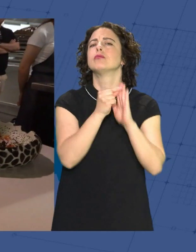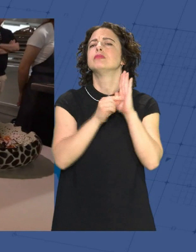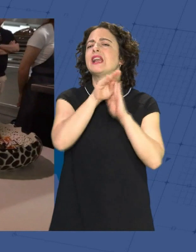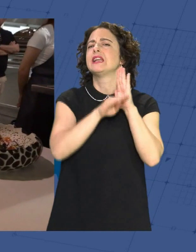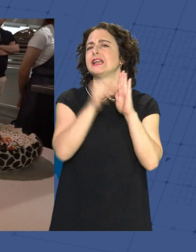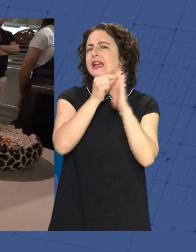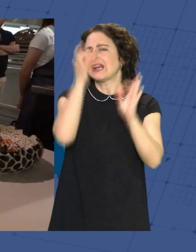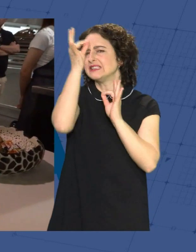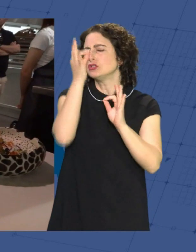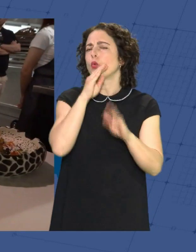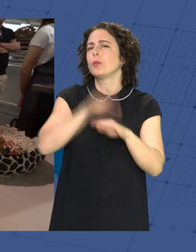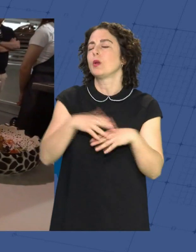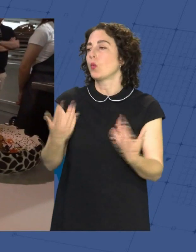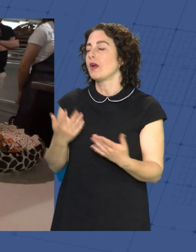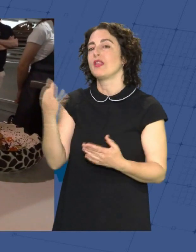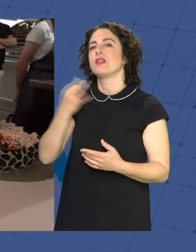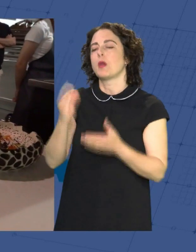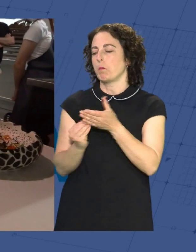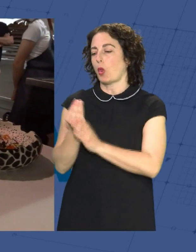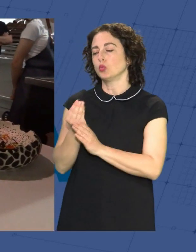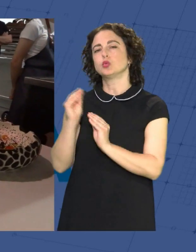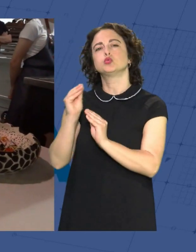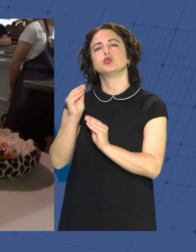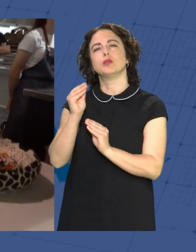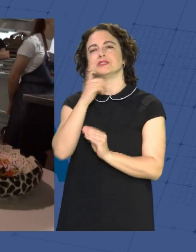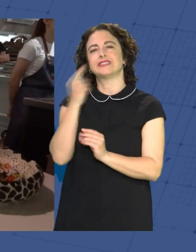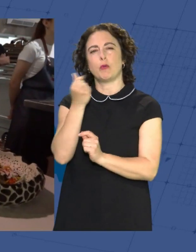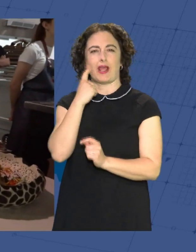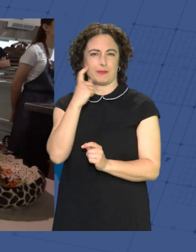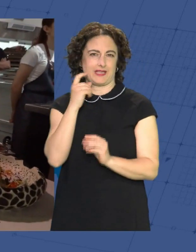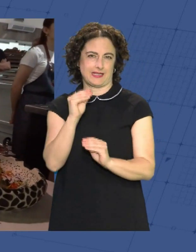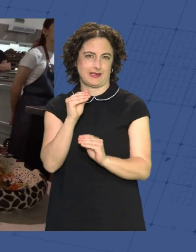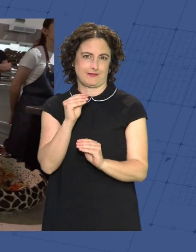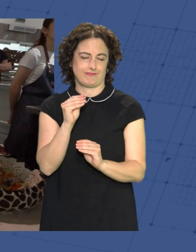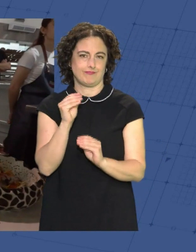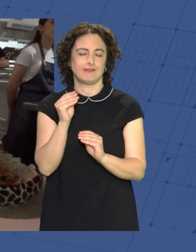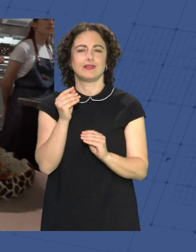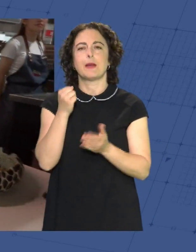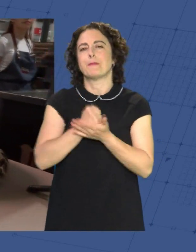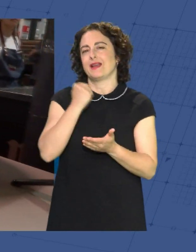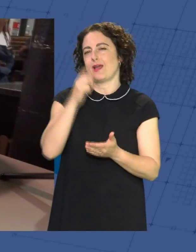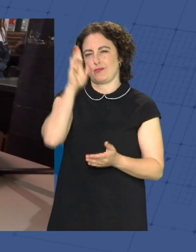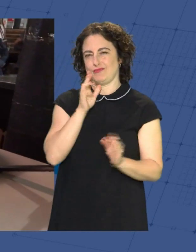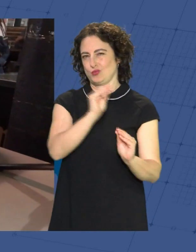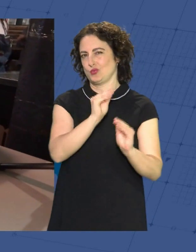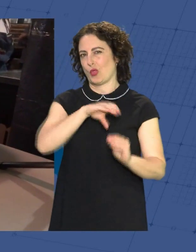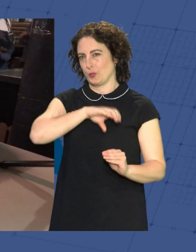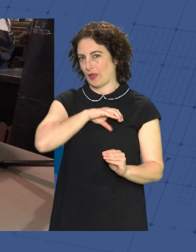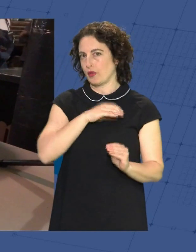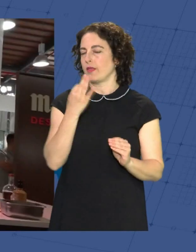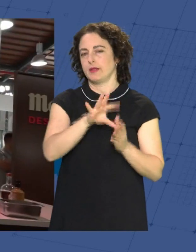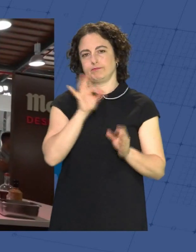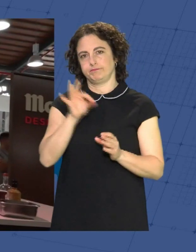requisitos. Tienen que ser tres productos de sabores Almería, de la marca gourmet de nuestra diputación